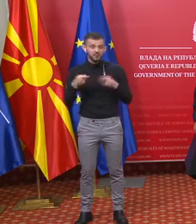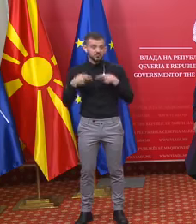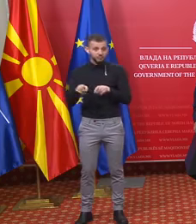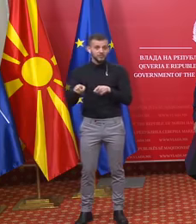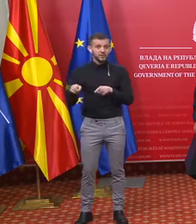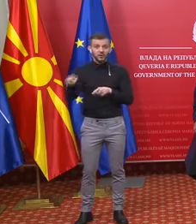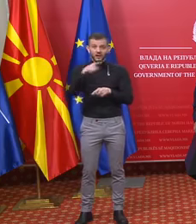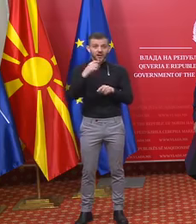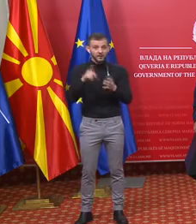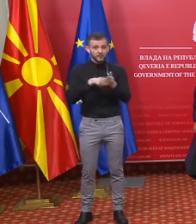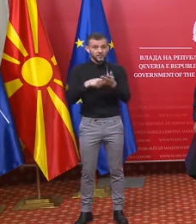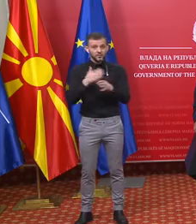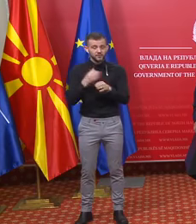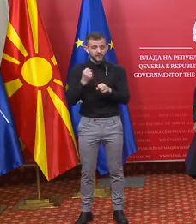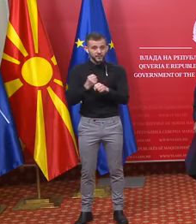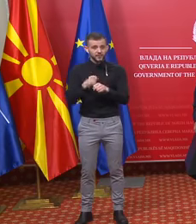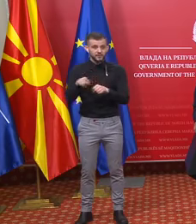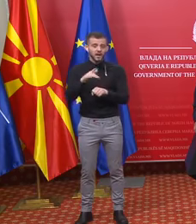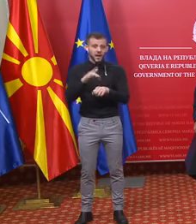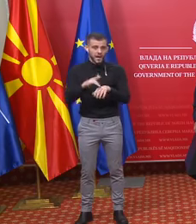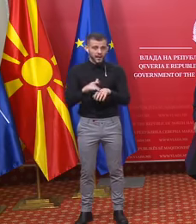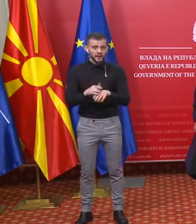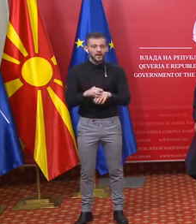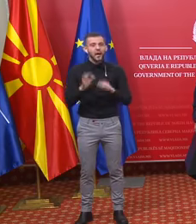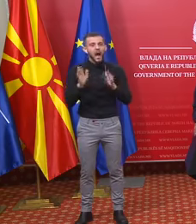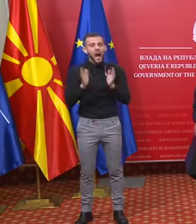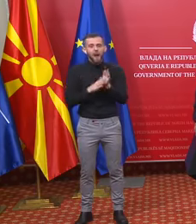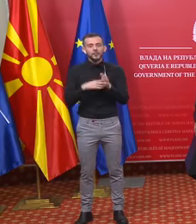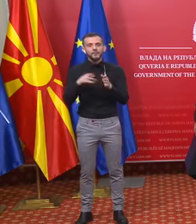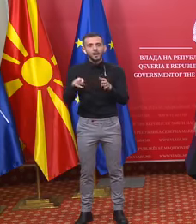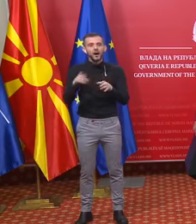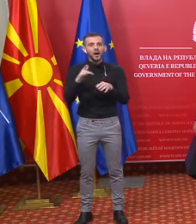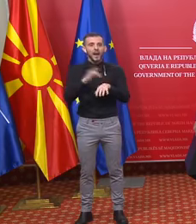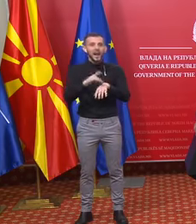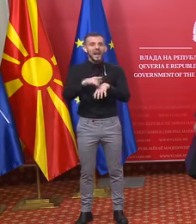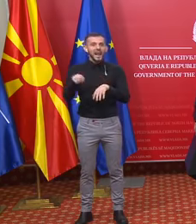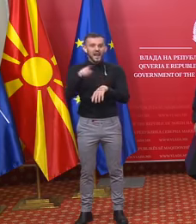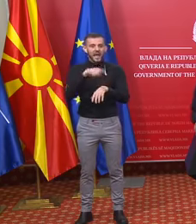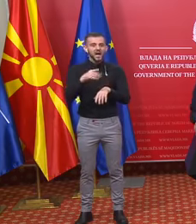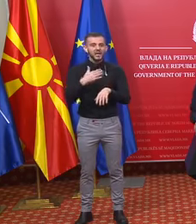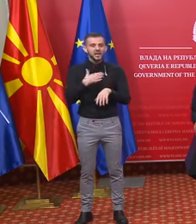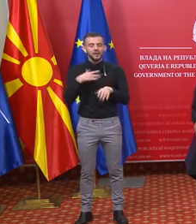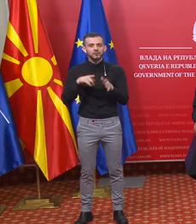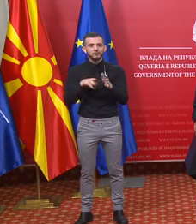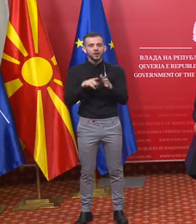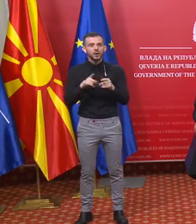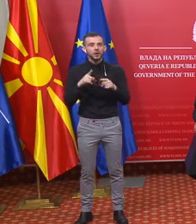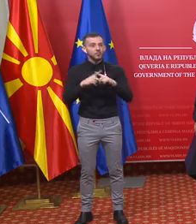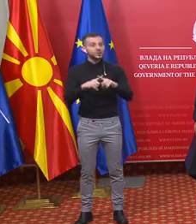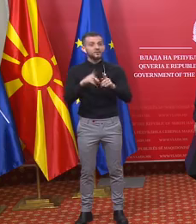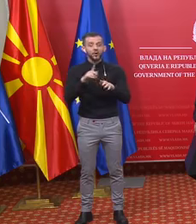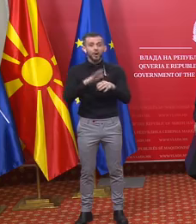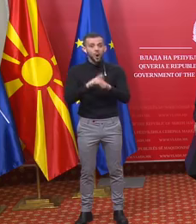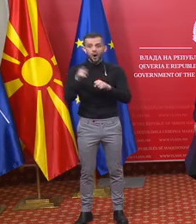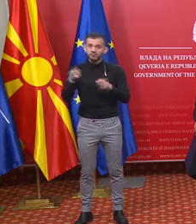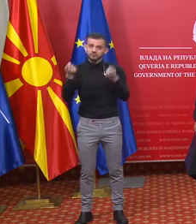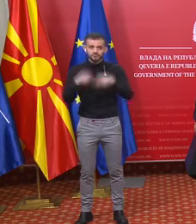се покажат резултатите на некој од вработените од детскиот одел, тоа ќе значи дека овој одел ќе се затвори на неопределено време?